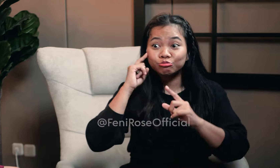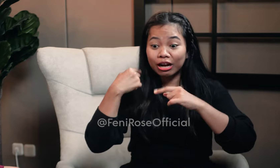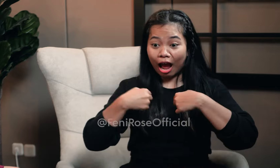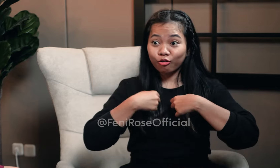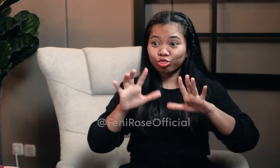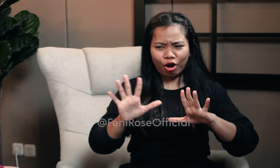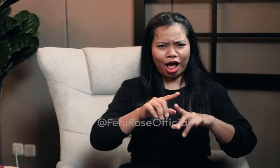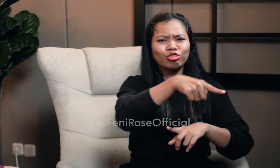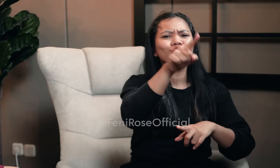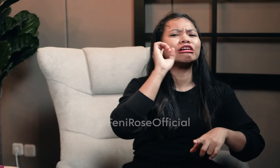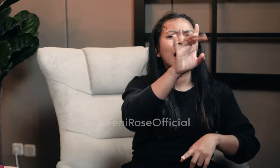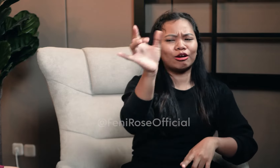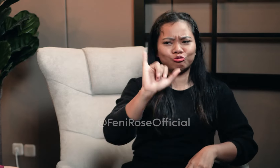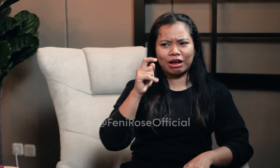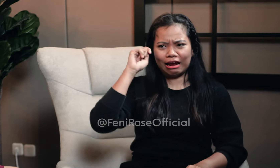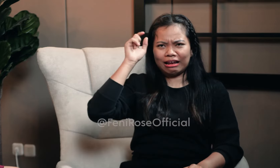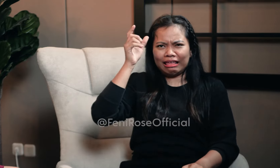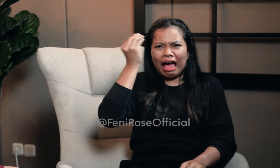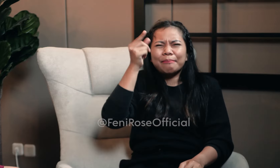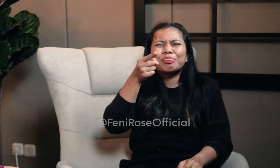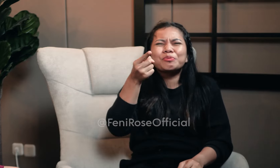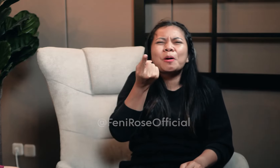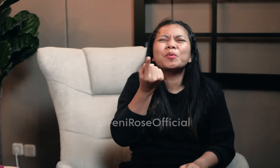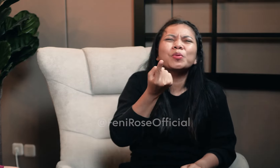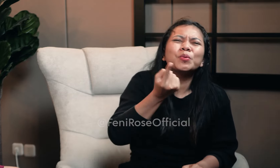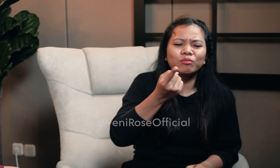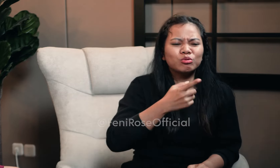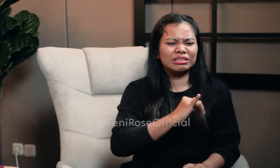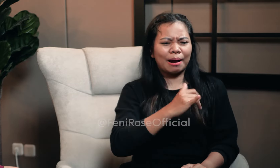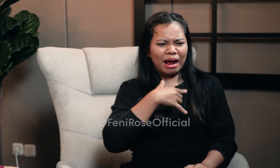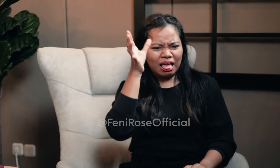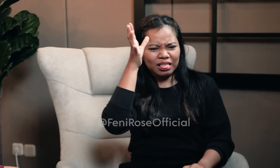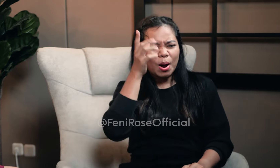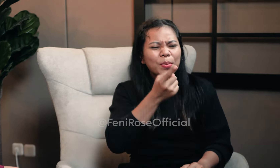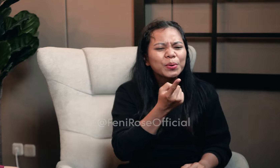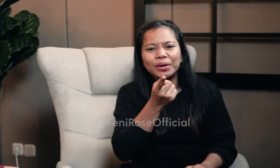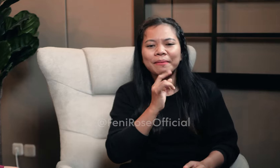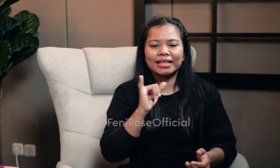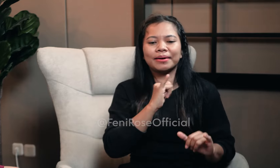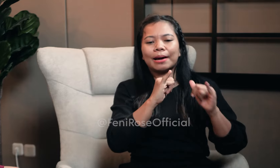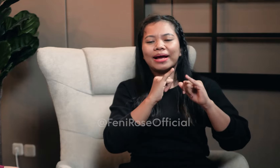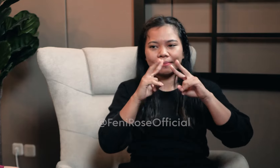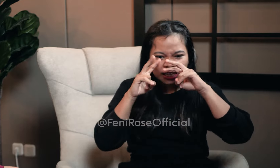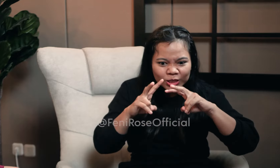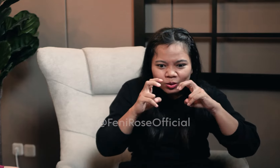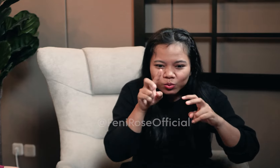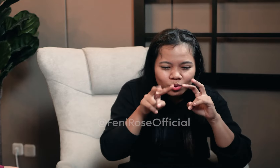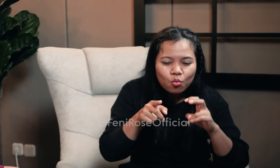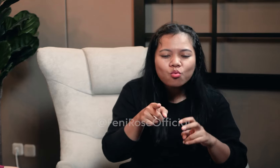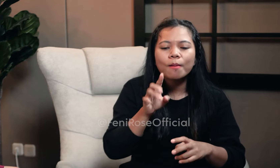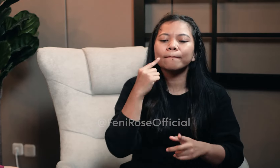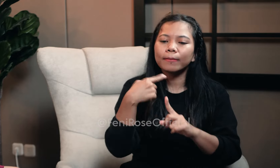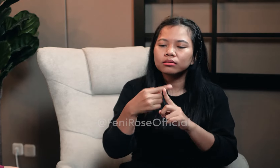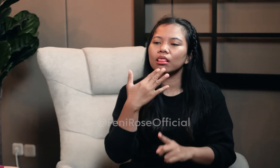berat saya tuh tuli dengar mungkin biasa cuma tuli gimana coba kayak gitu kan Nah sama-sama kita